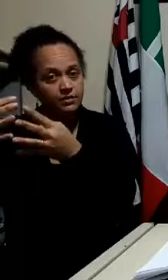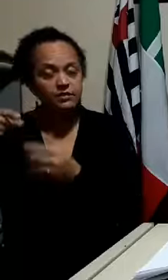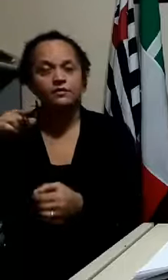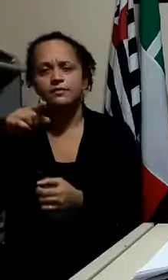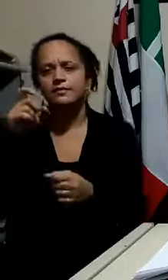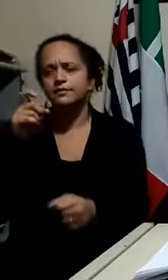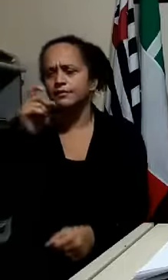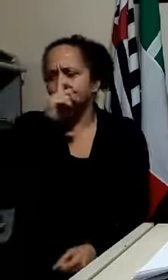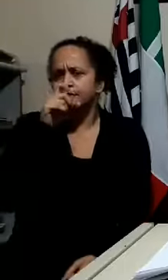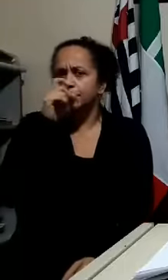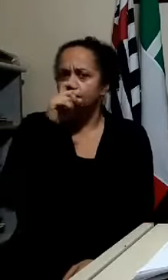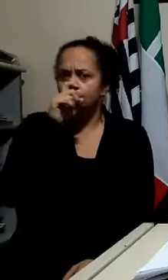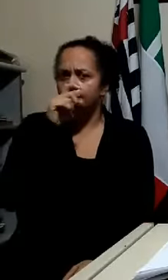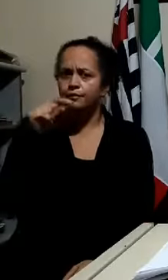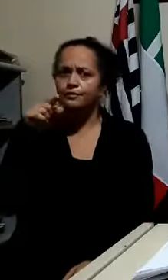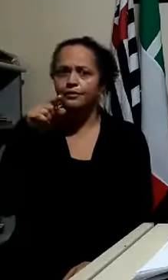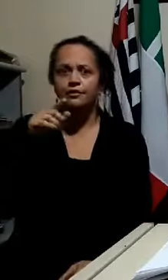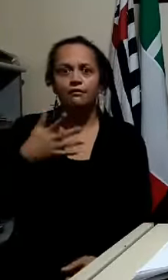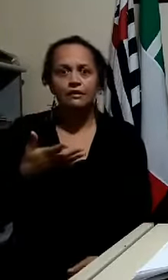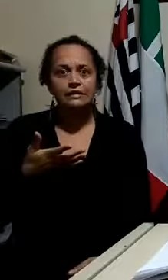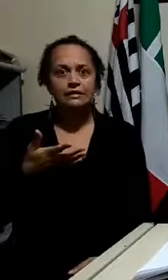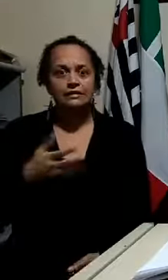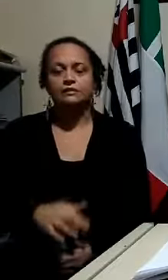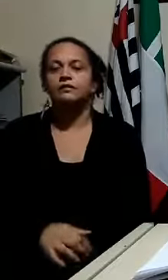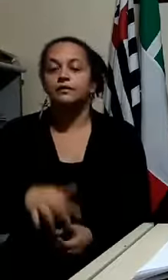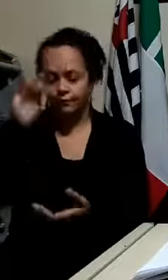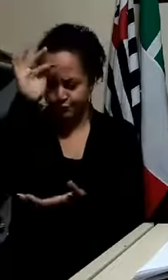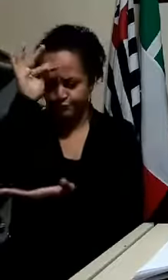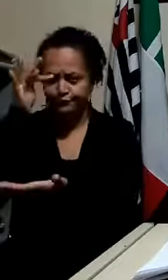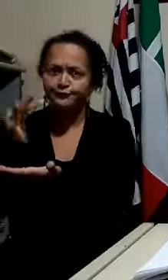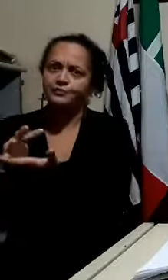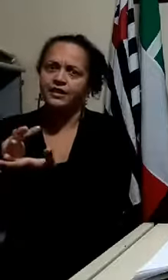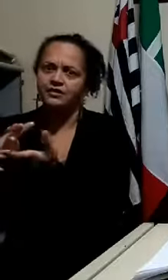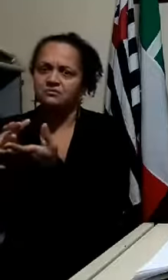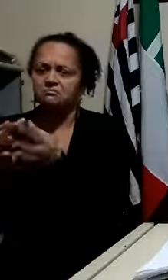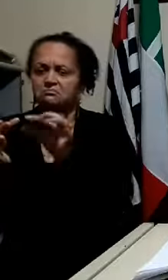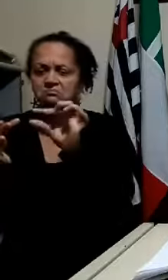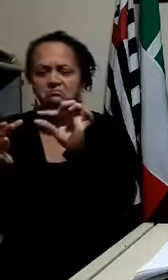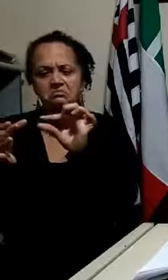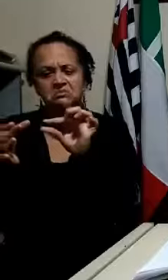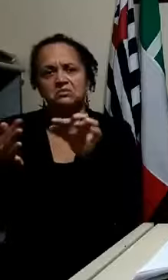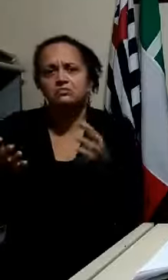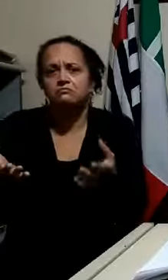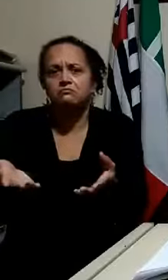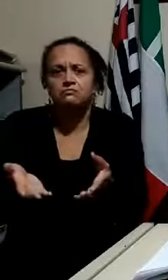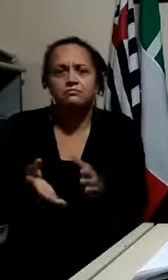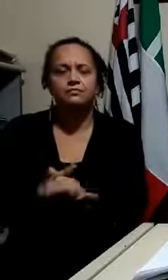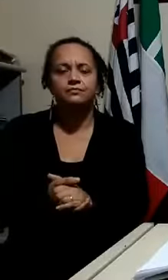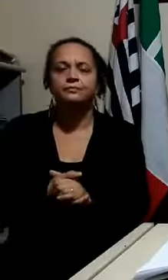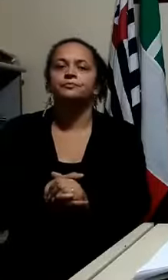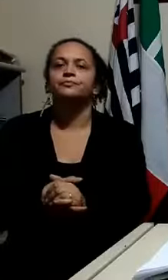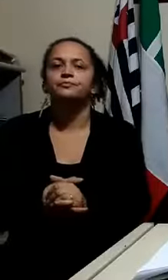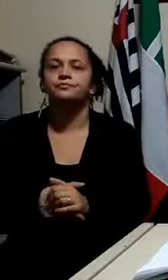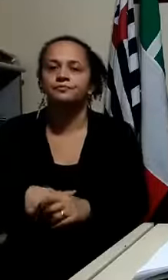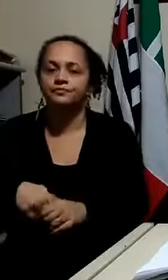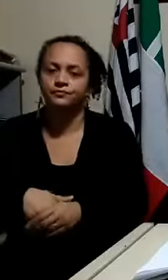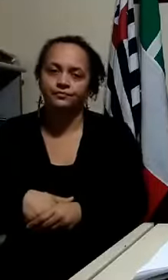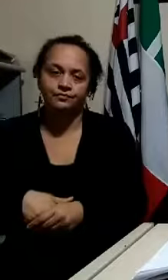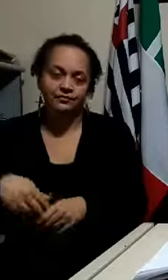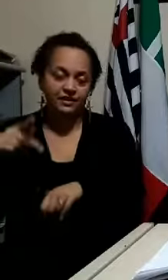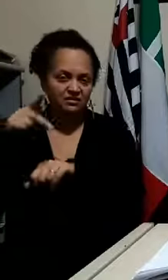espiritual e a nossa fé é edificada na areia, né? Areia são teorias, né? E a rocha é a